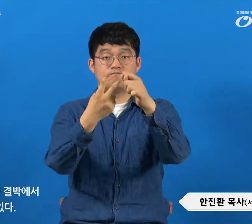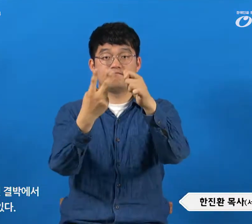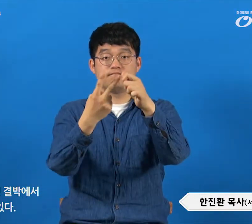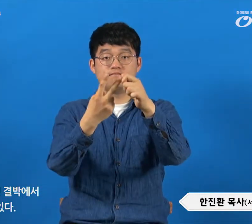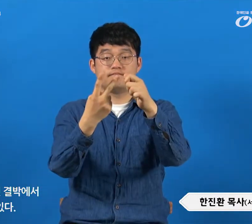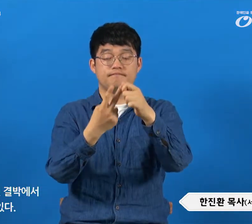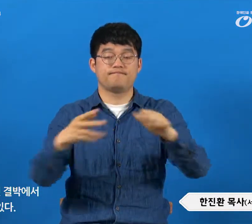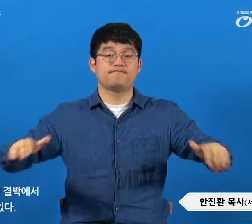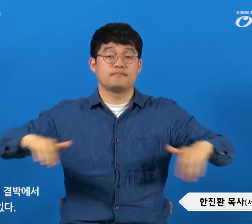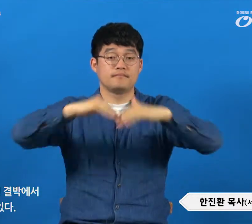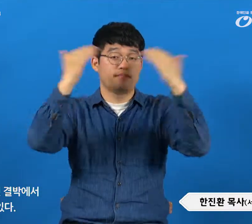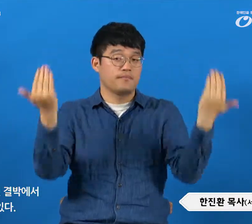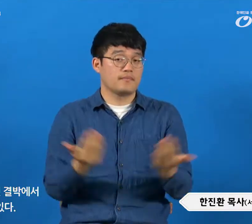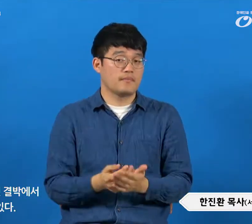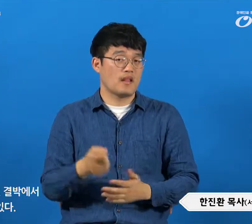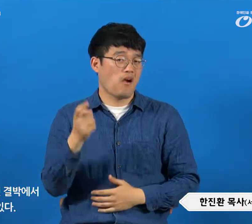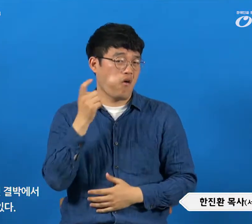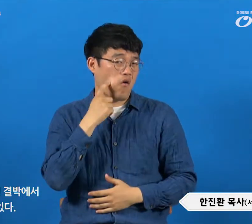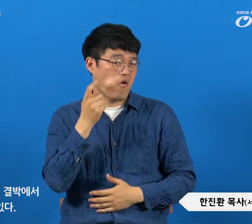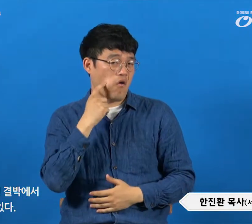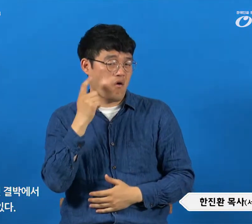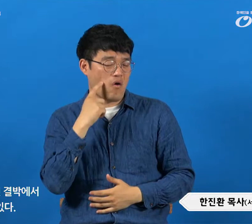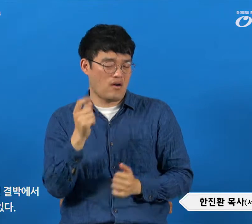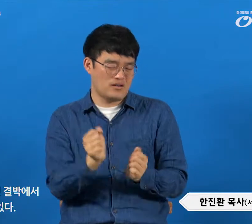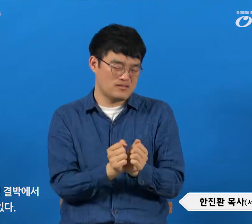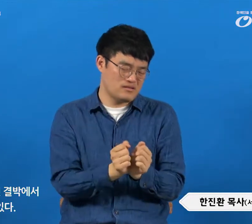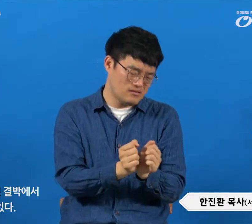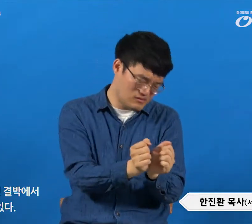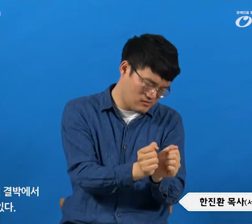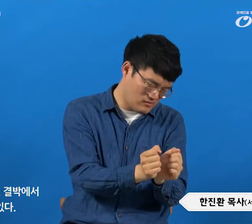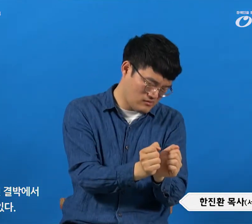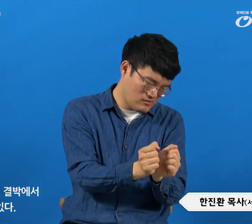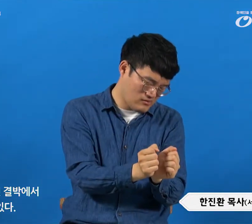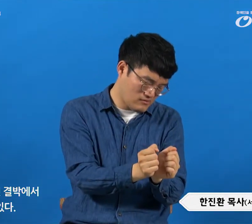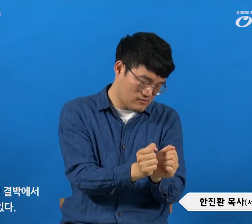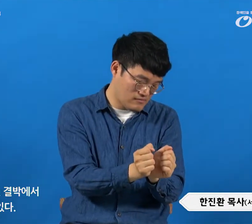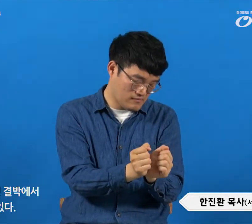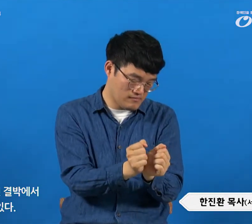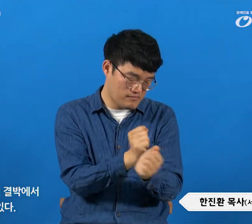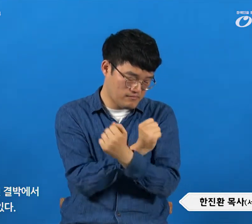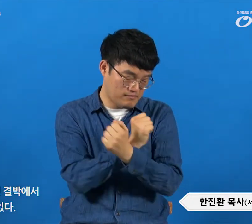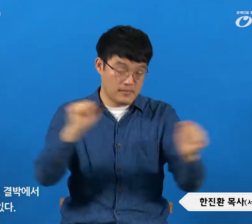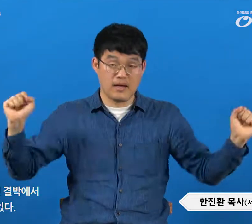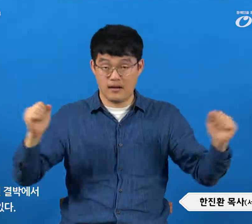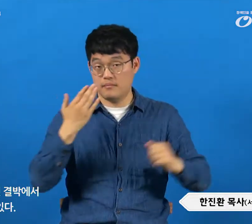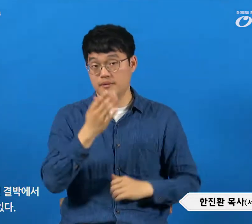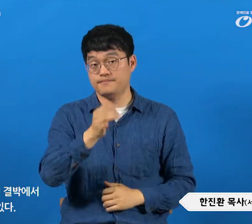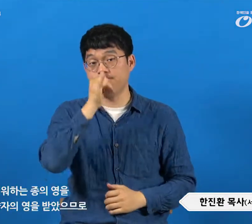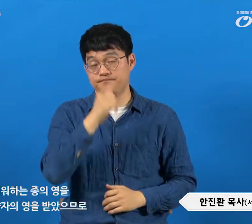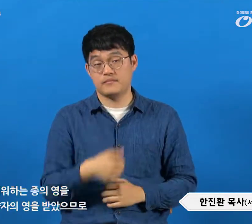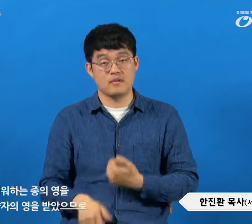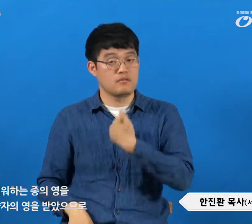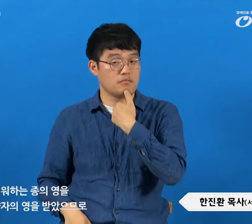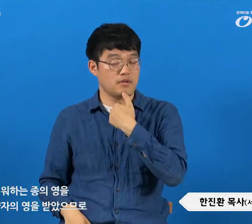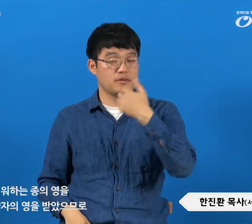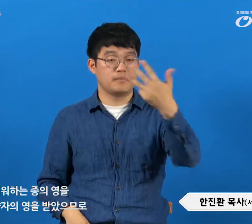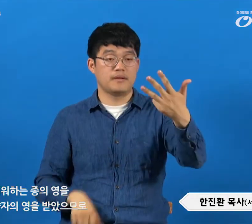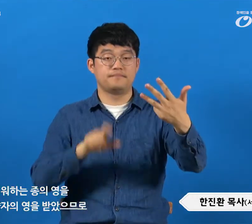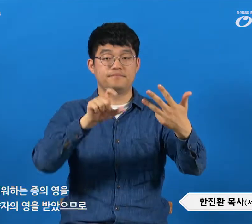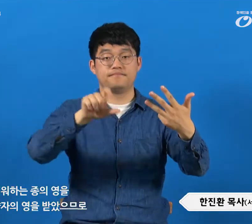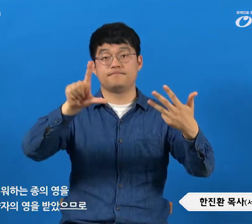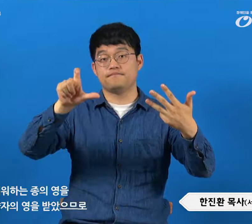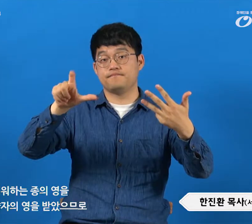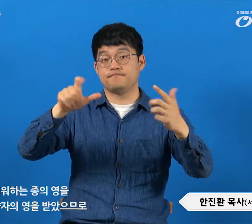둘째로는 모든 거짓된 결박에서 해방될 수 있습니다. 로마서 8장 15절